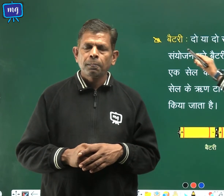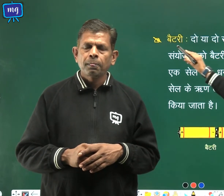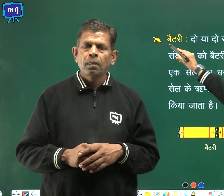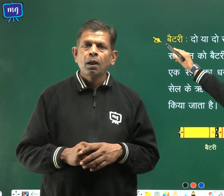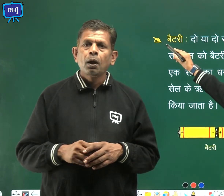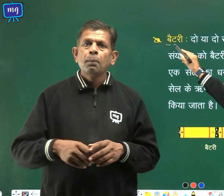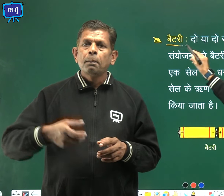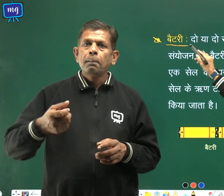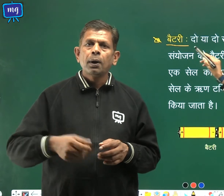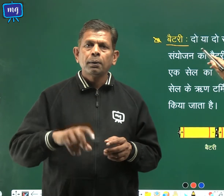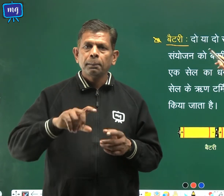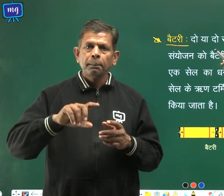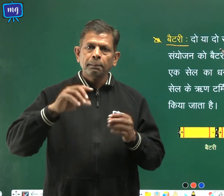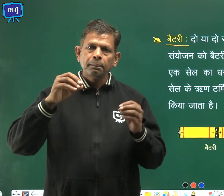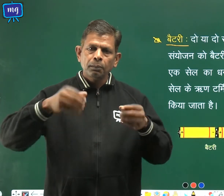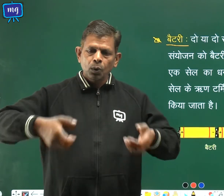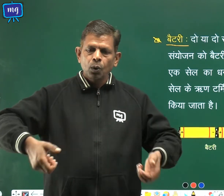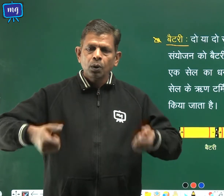बैटरी